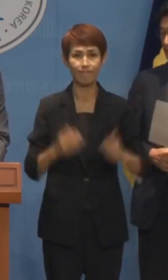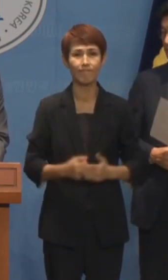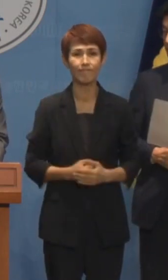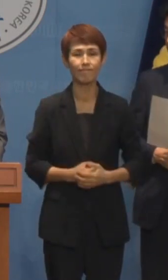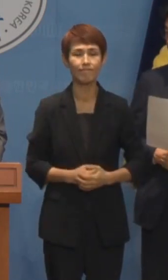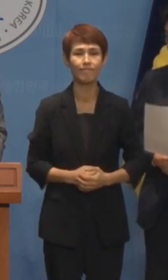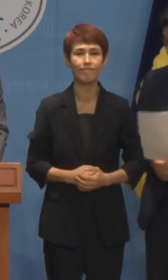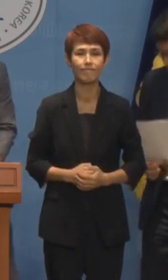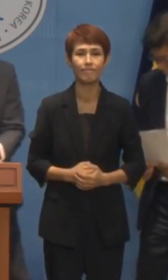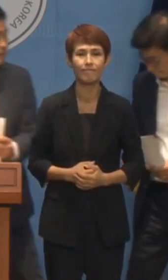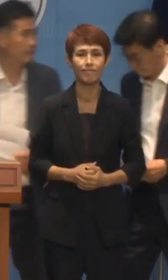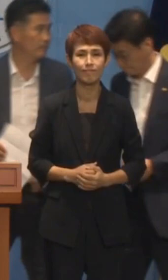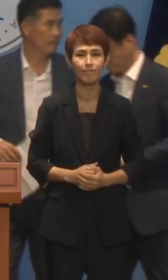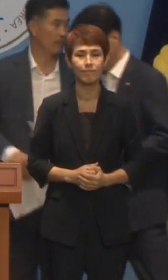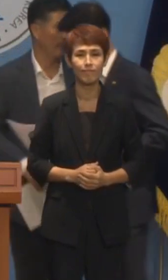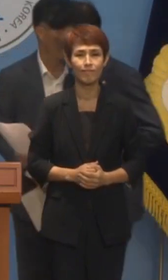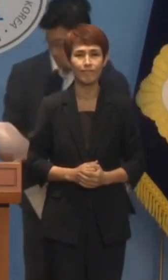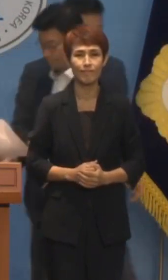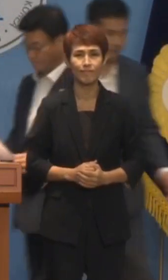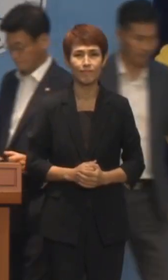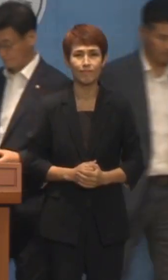낭독을 하겠습니다.